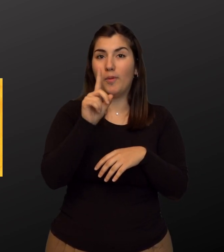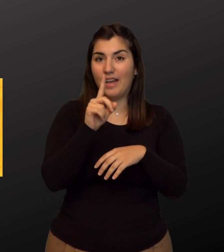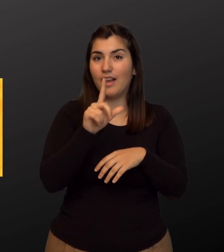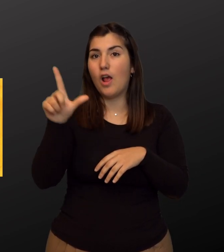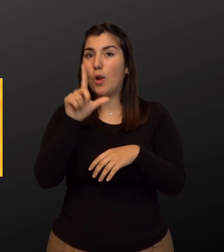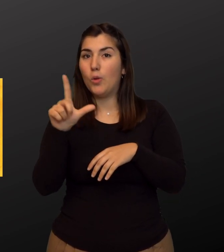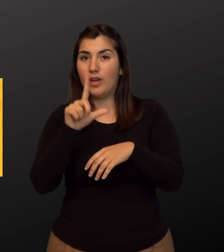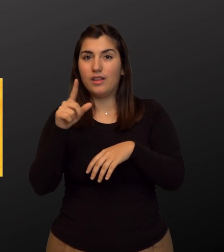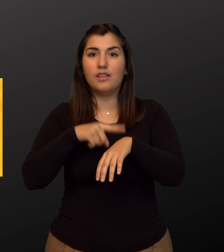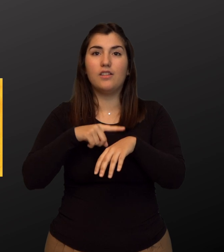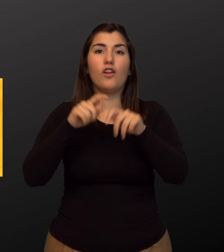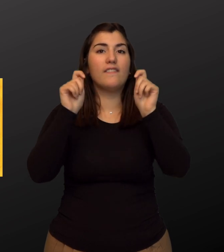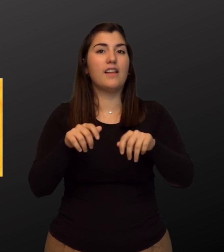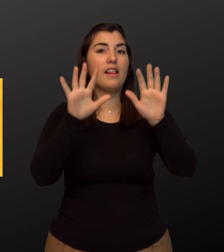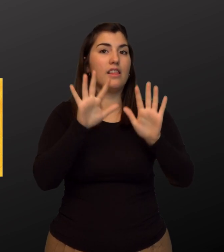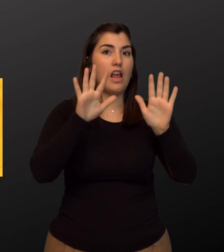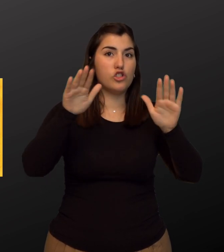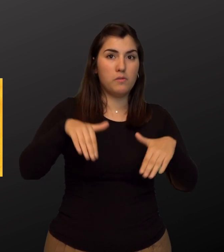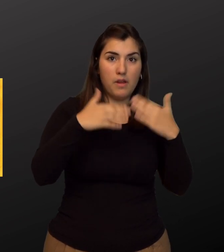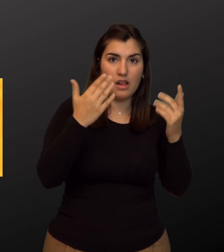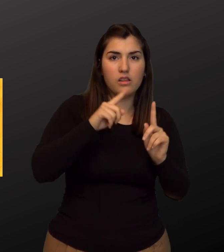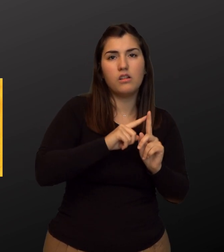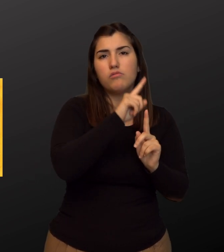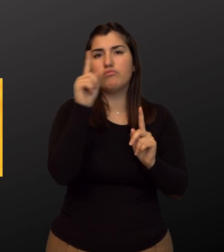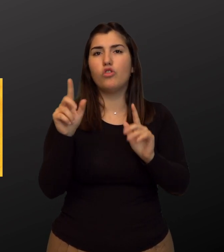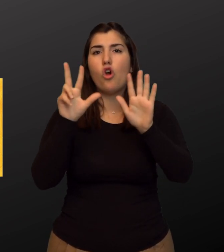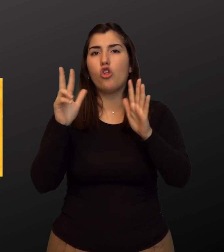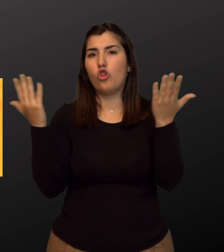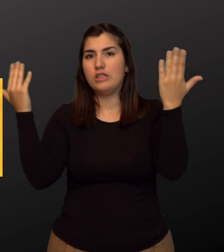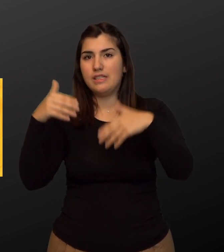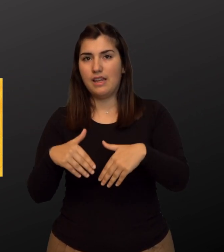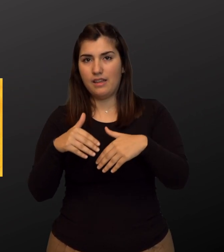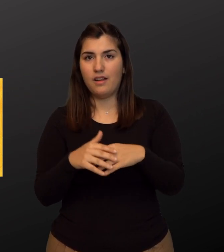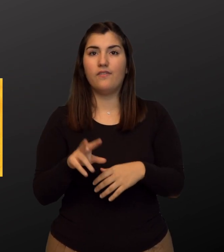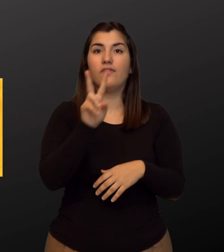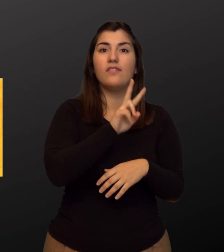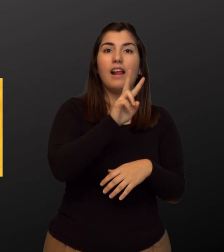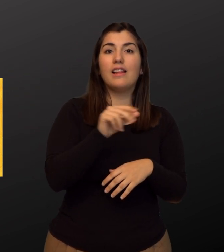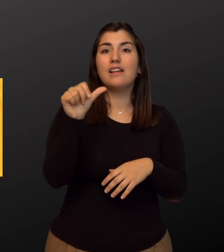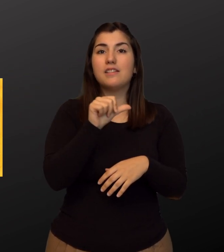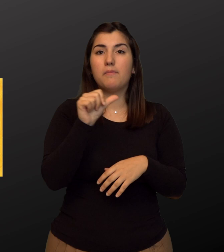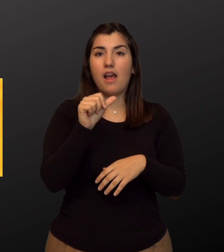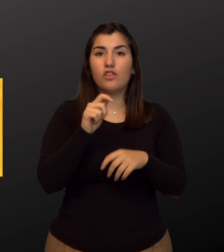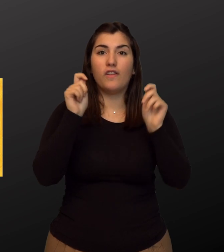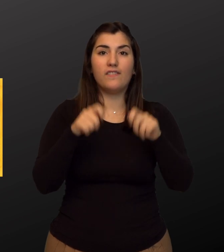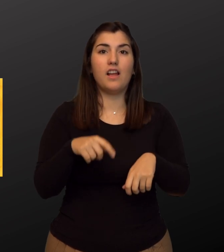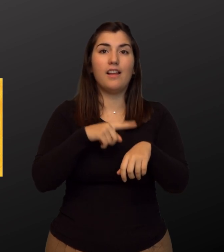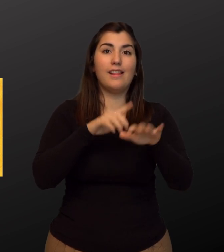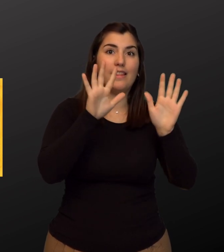lunedì dalle ore 10 alle ore 20 venerdì e sabato dalle 10 alle